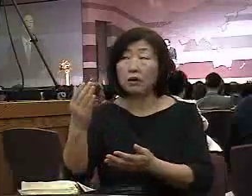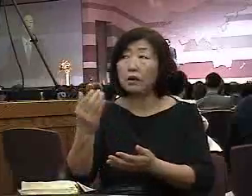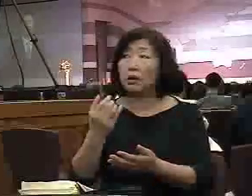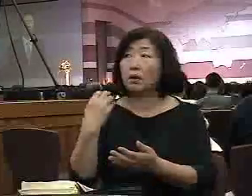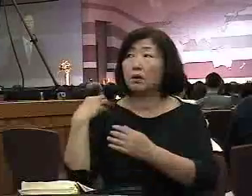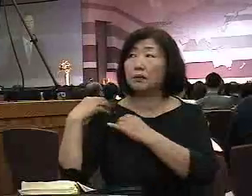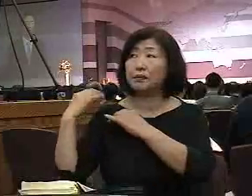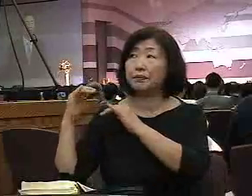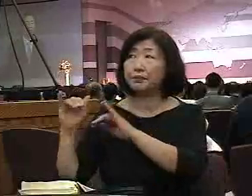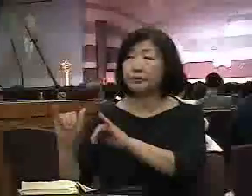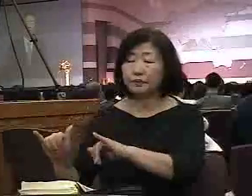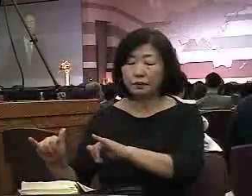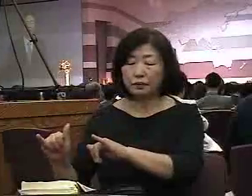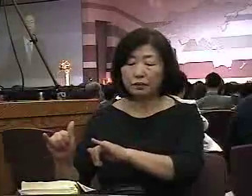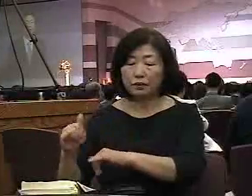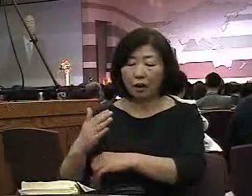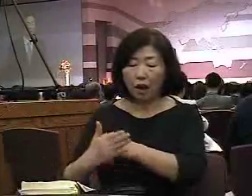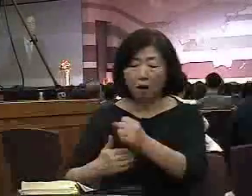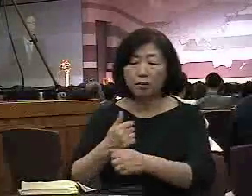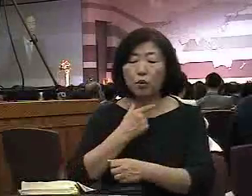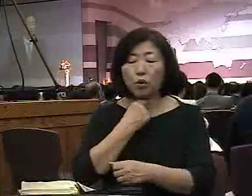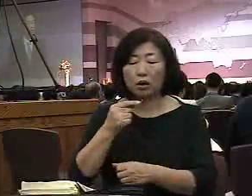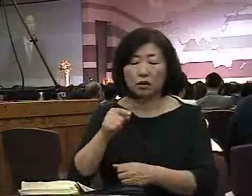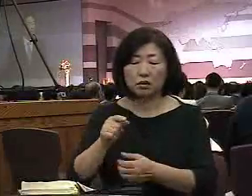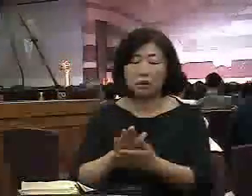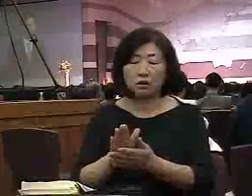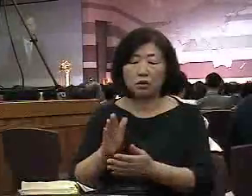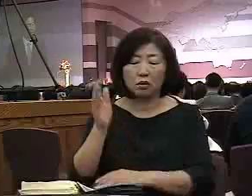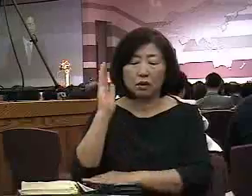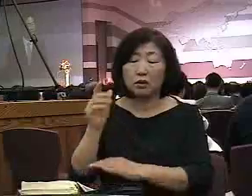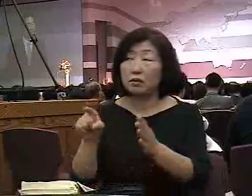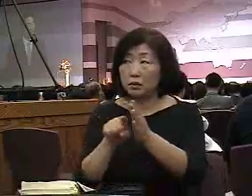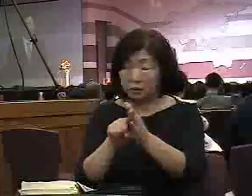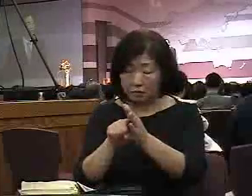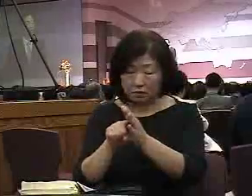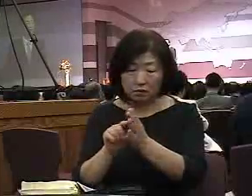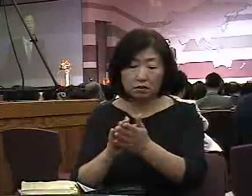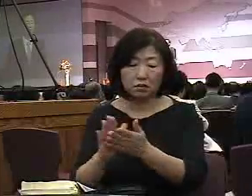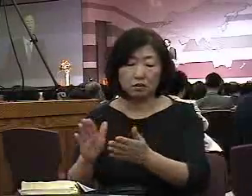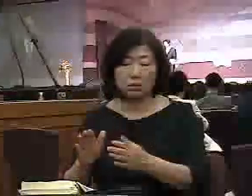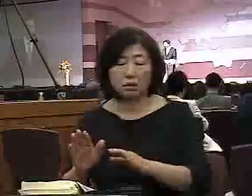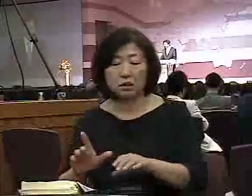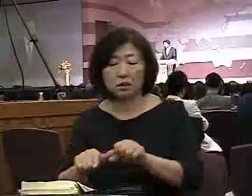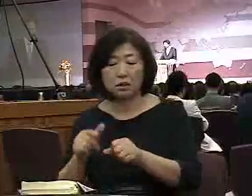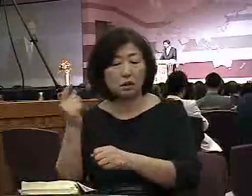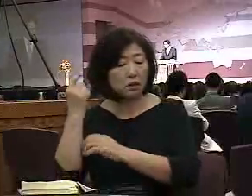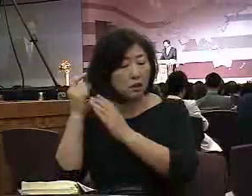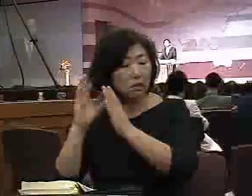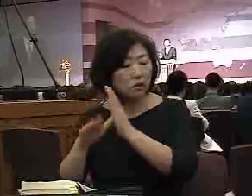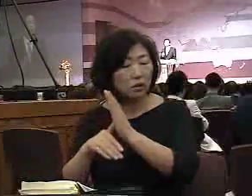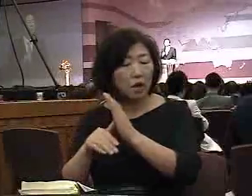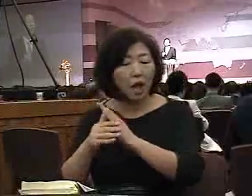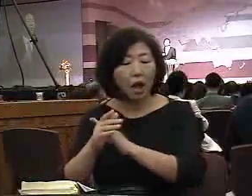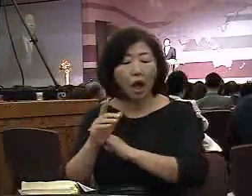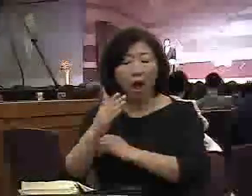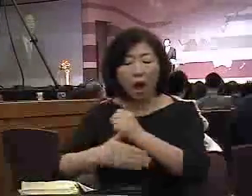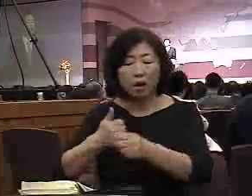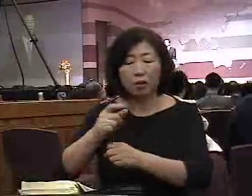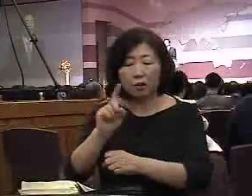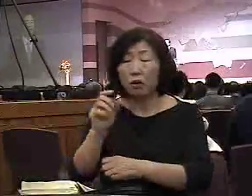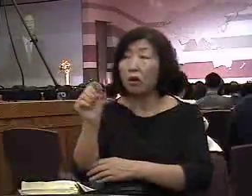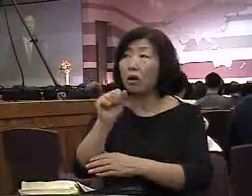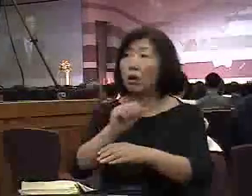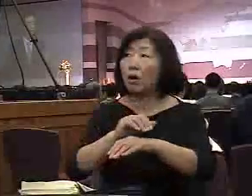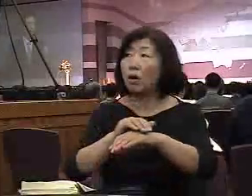내려놓는 것이 나의 원하는 것이다라고 말씀하시는 줄로 믿습니다. 이 시간 이 말씀 들을 때 하나님, 아무리 힘들어도